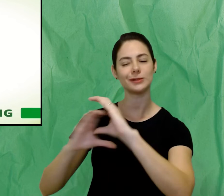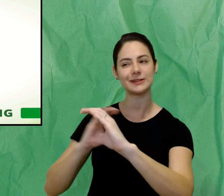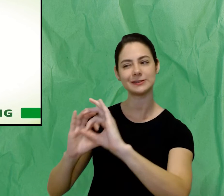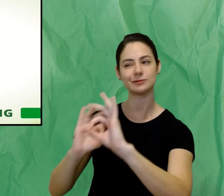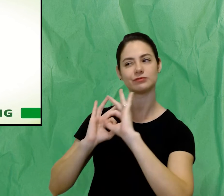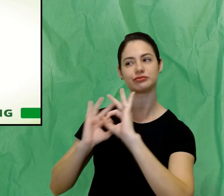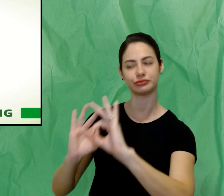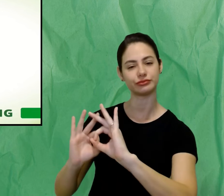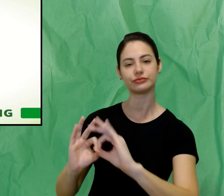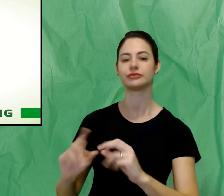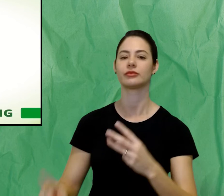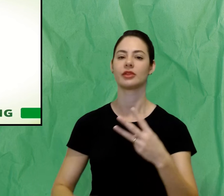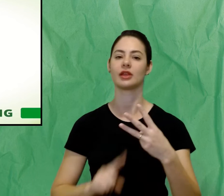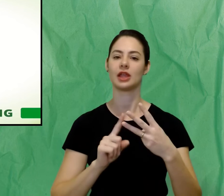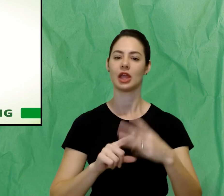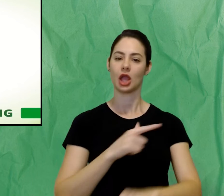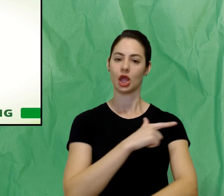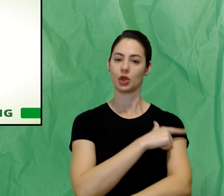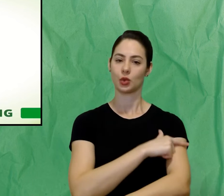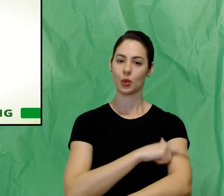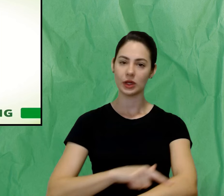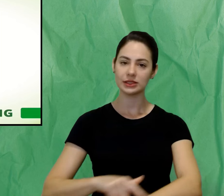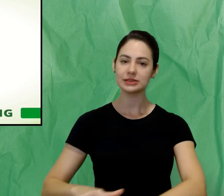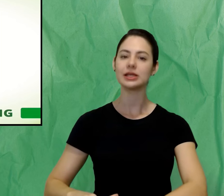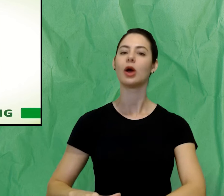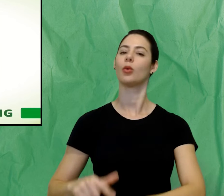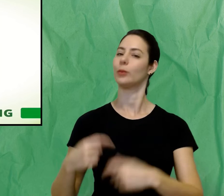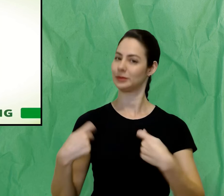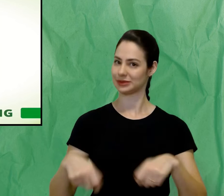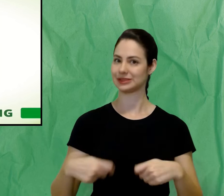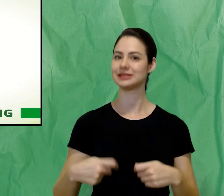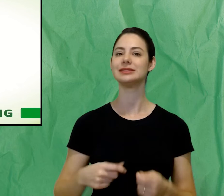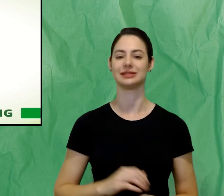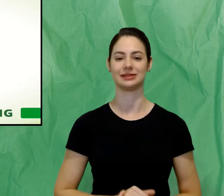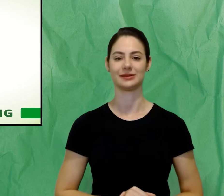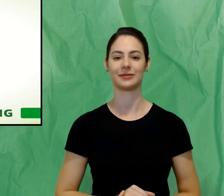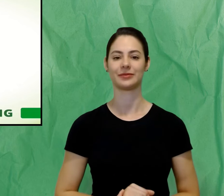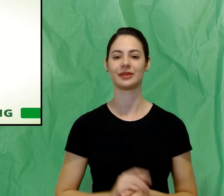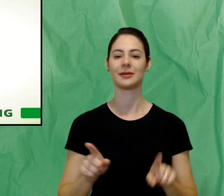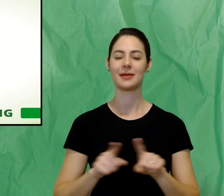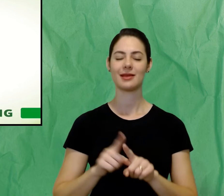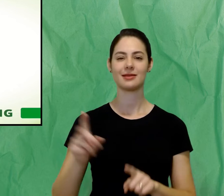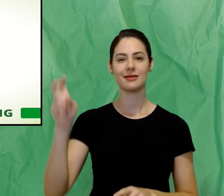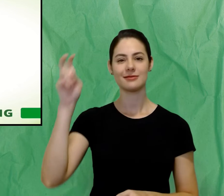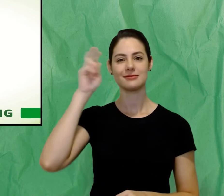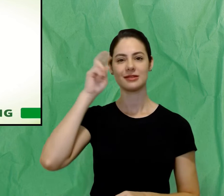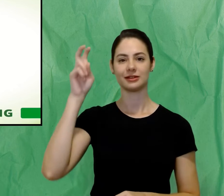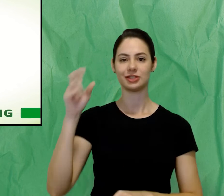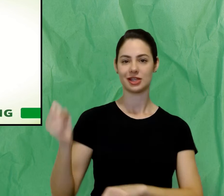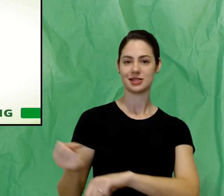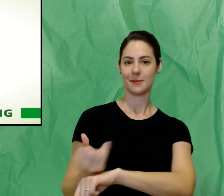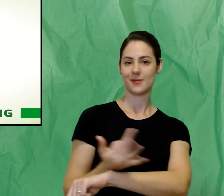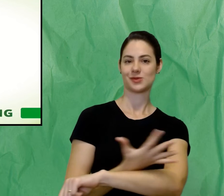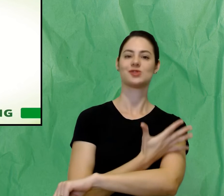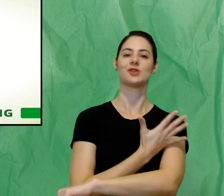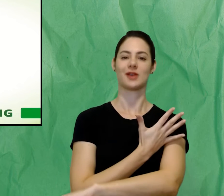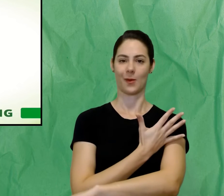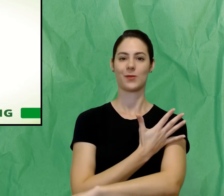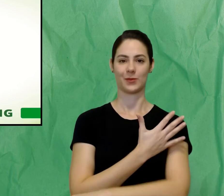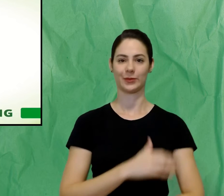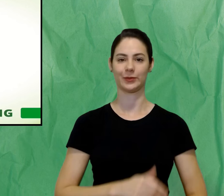na comunicação, a educação e cordialidade e a